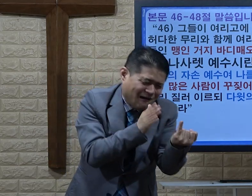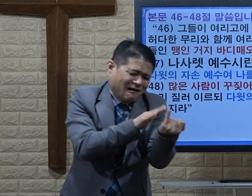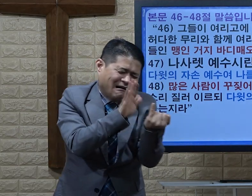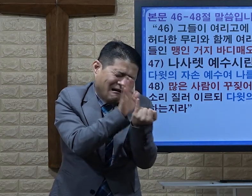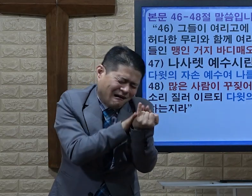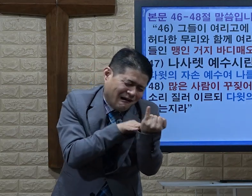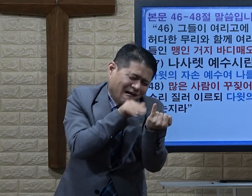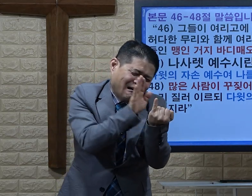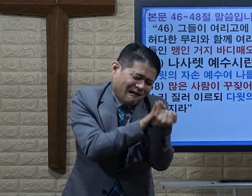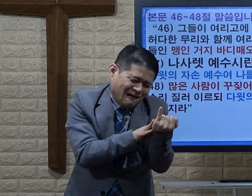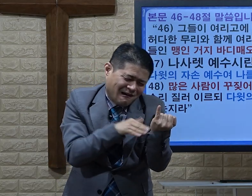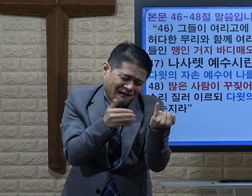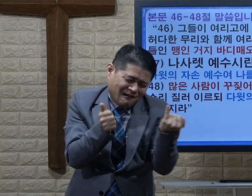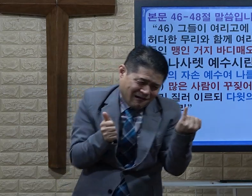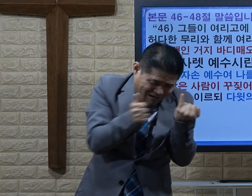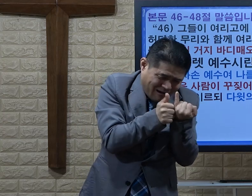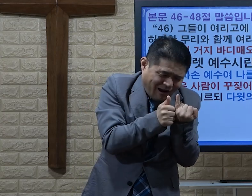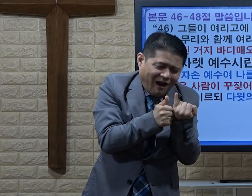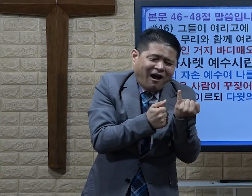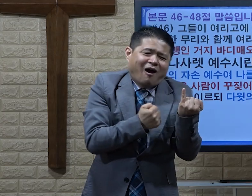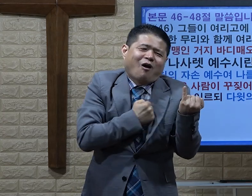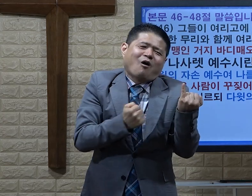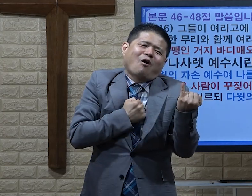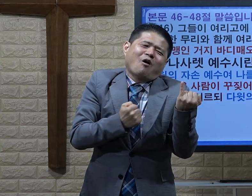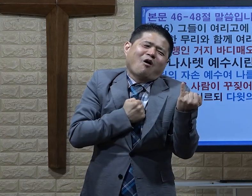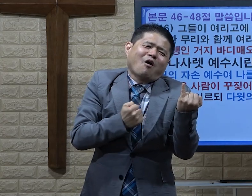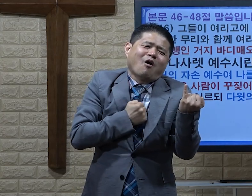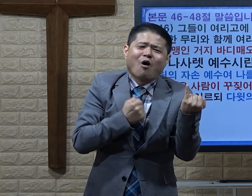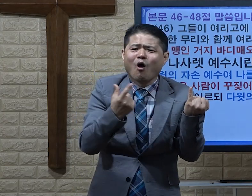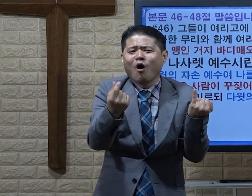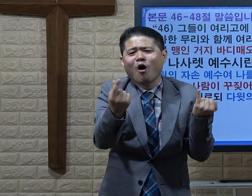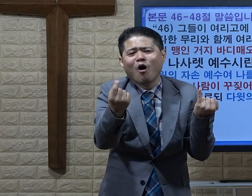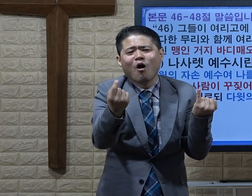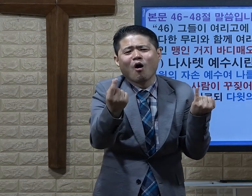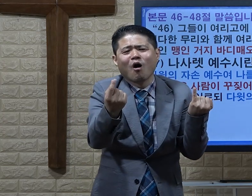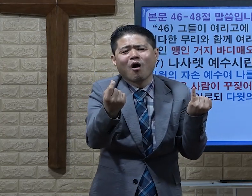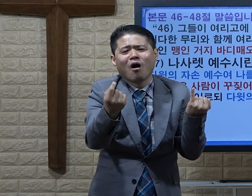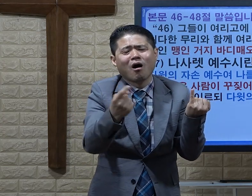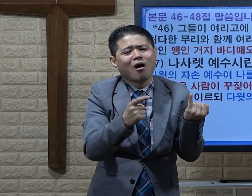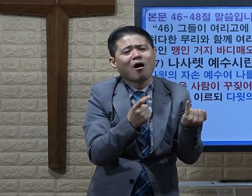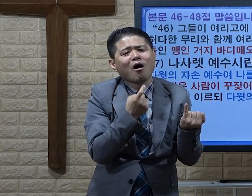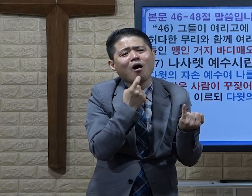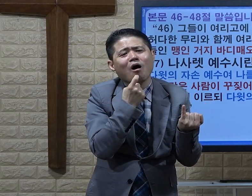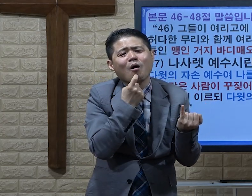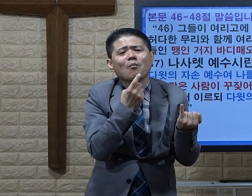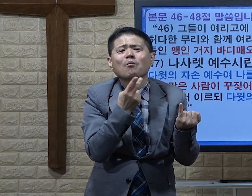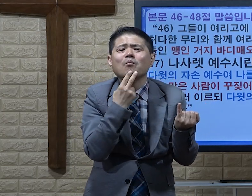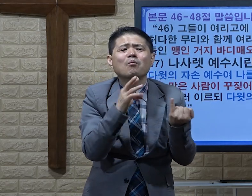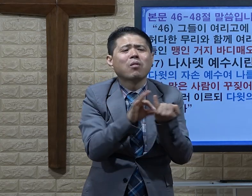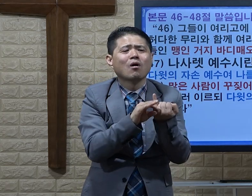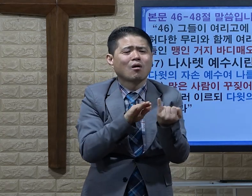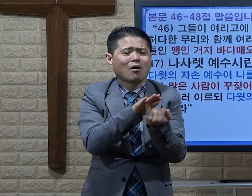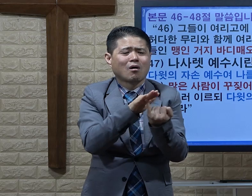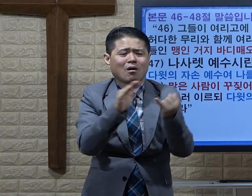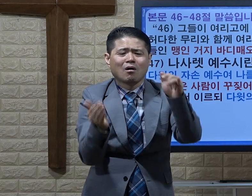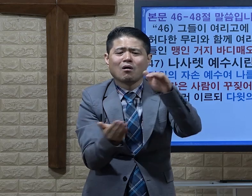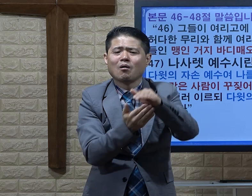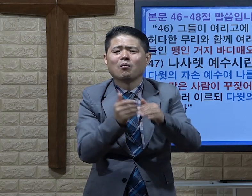사랑을 구걸하며 그렇게 간절하는 마음이 있지 않습니까? 그것이 없다면 결코 이루어질